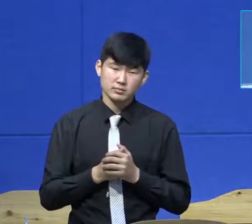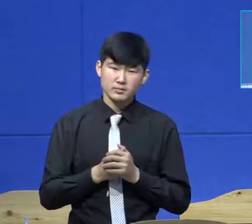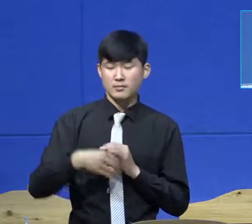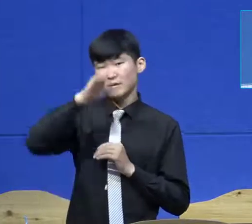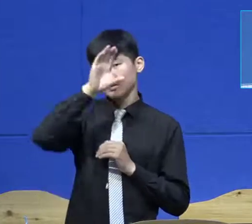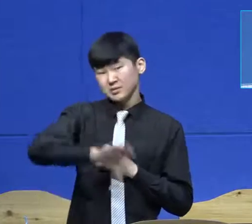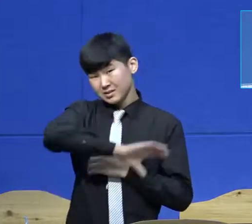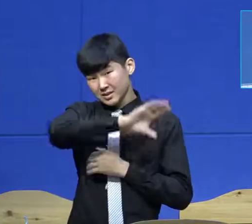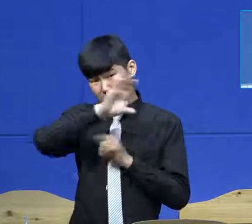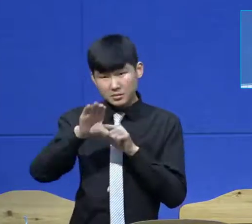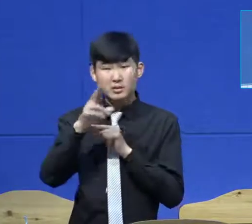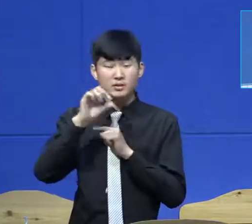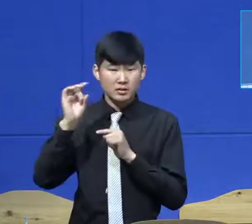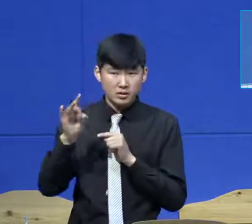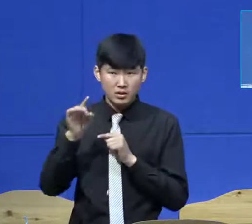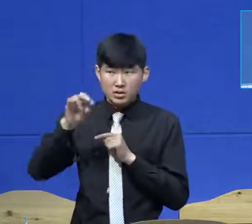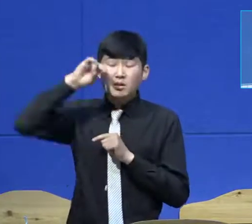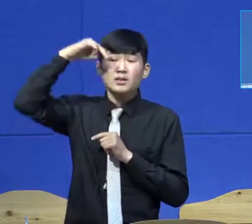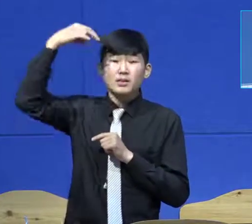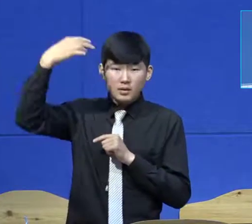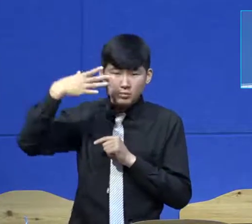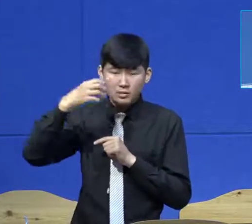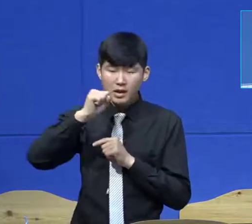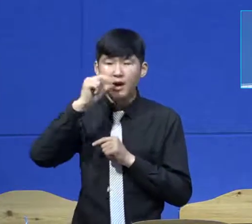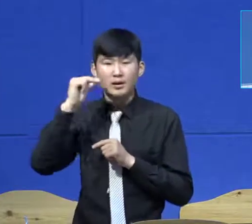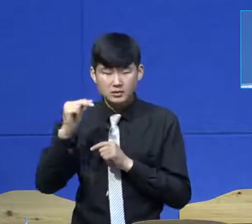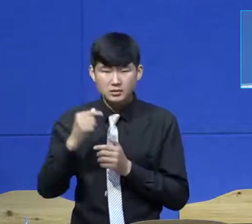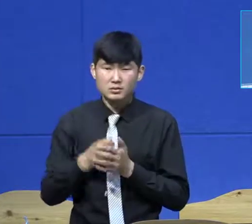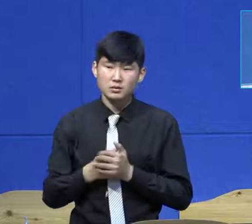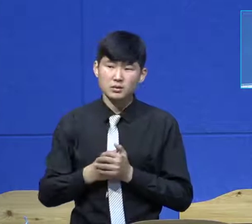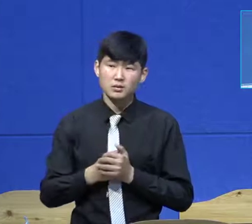Загалмаа дээр тэр нэгүсэл ач